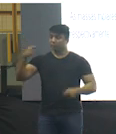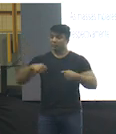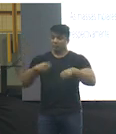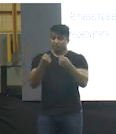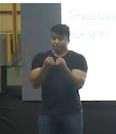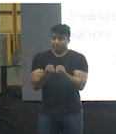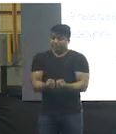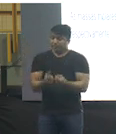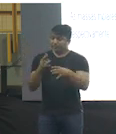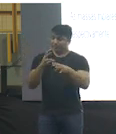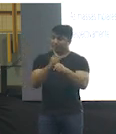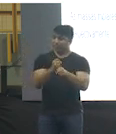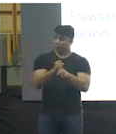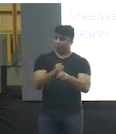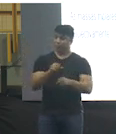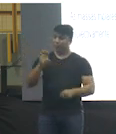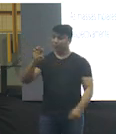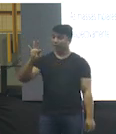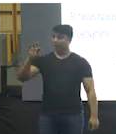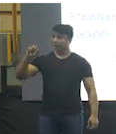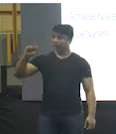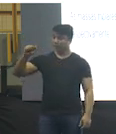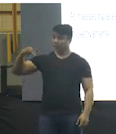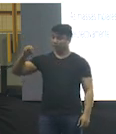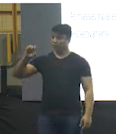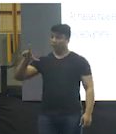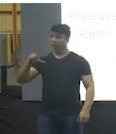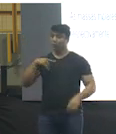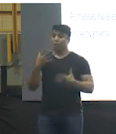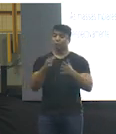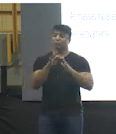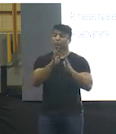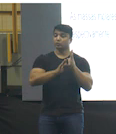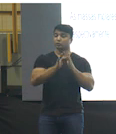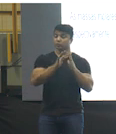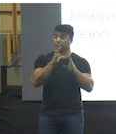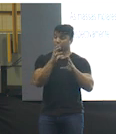dele. Etanol, qual é a fórmula molecular dele?